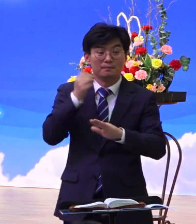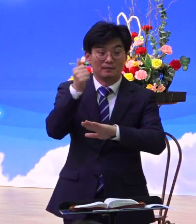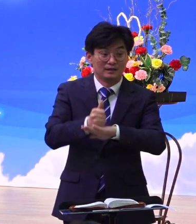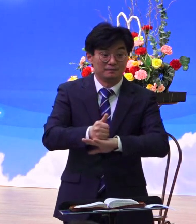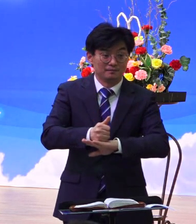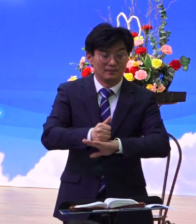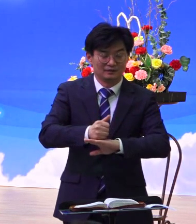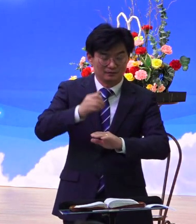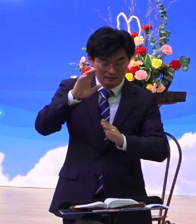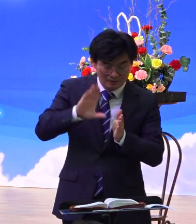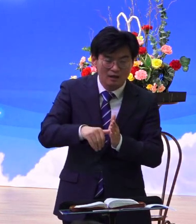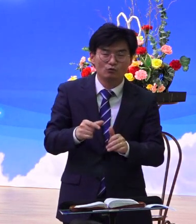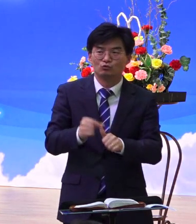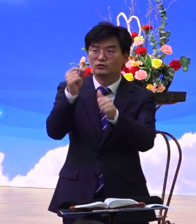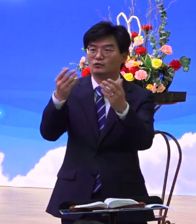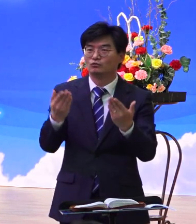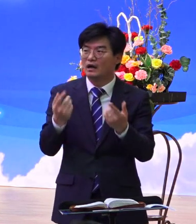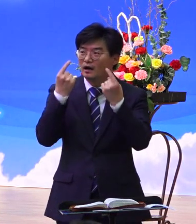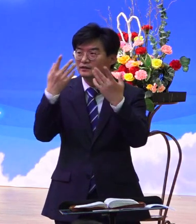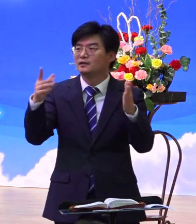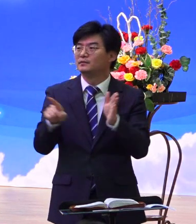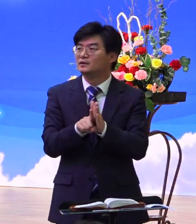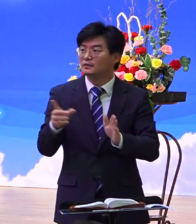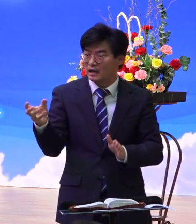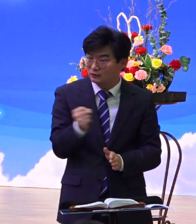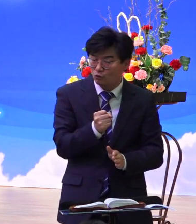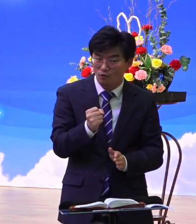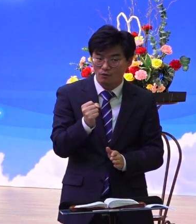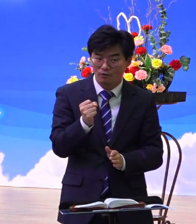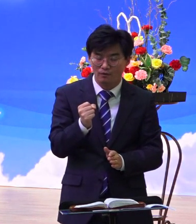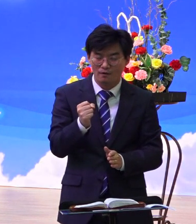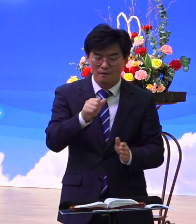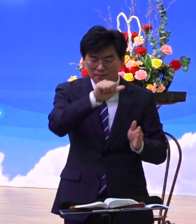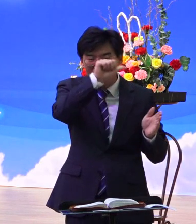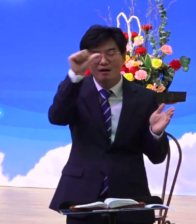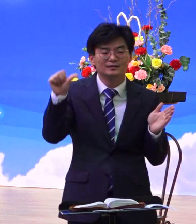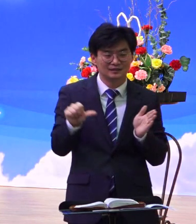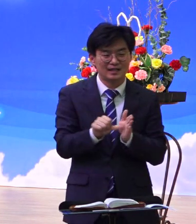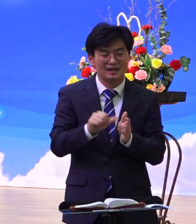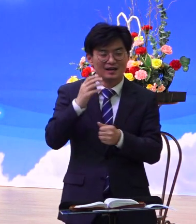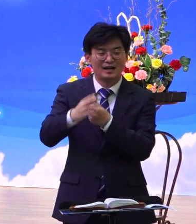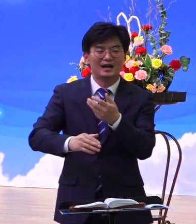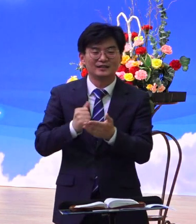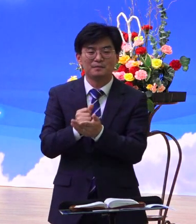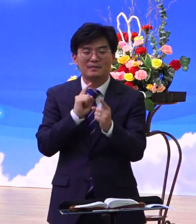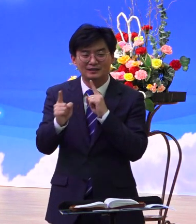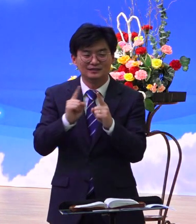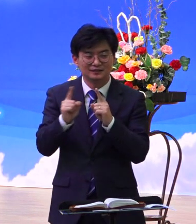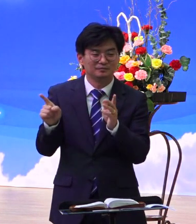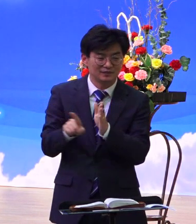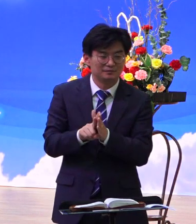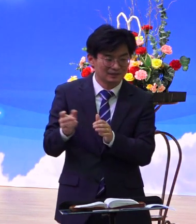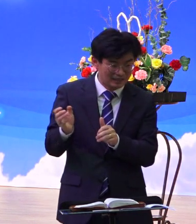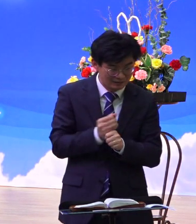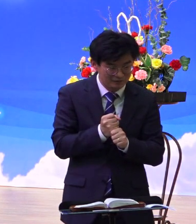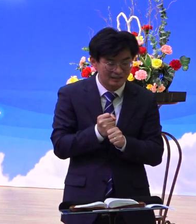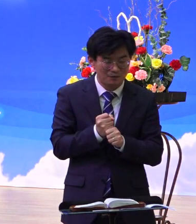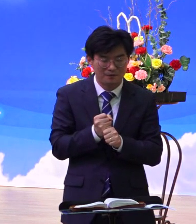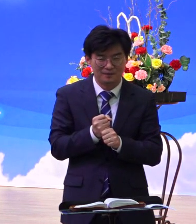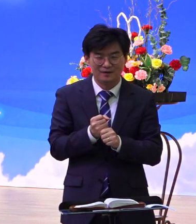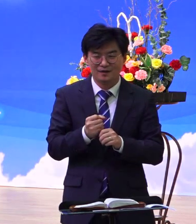확신을 가지고 링컨은 평생 하나님 말씀을 붙들고 어려울 때마다 두려울